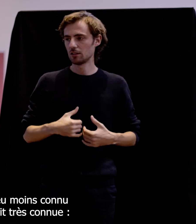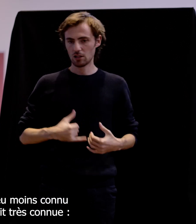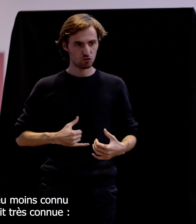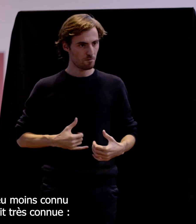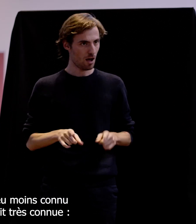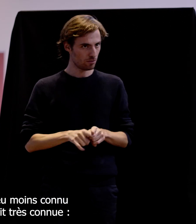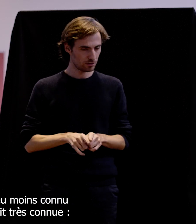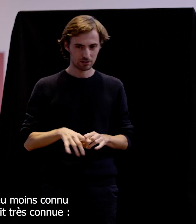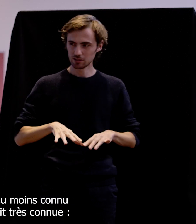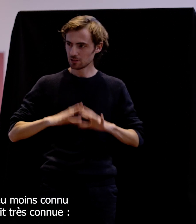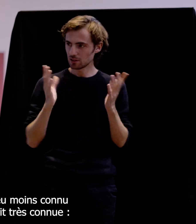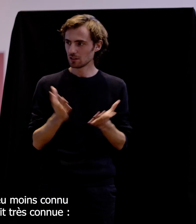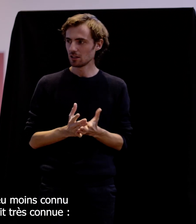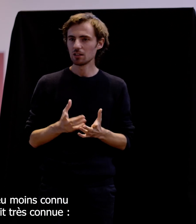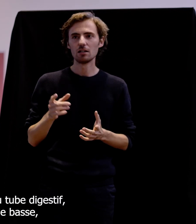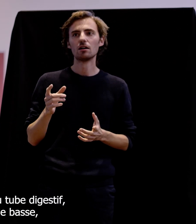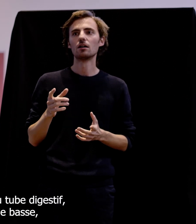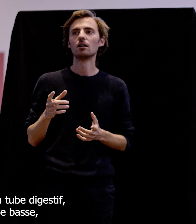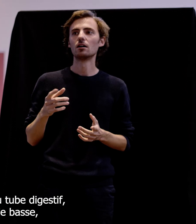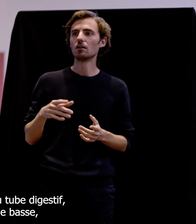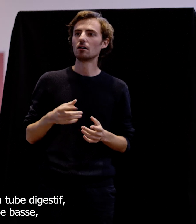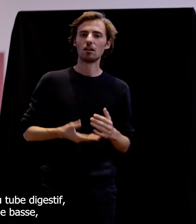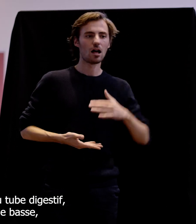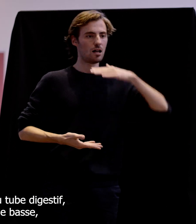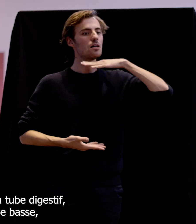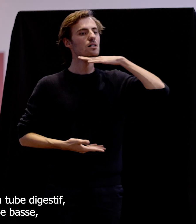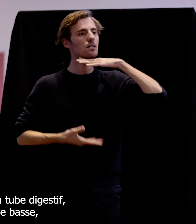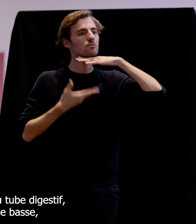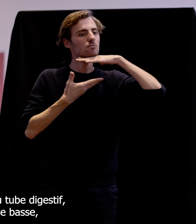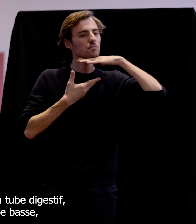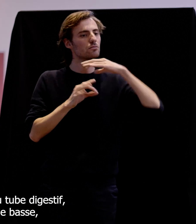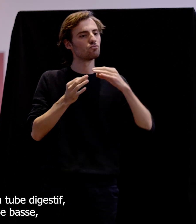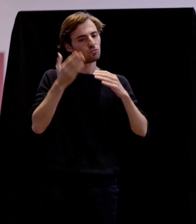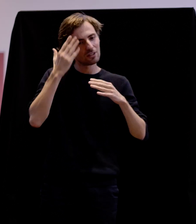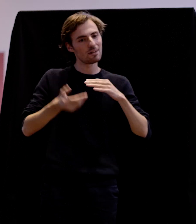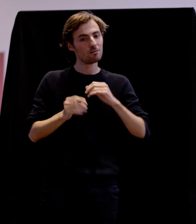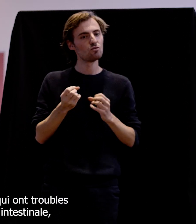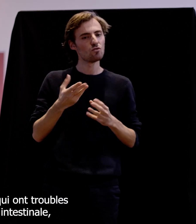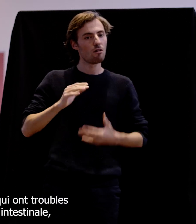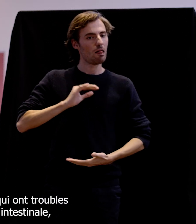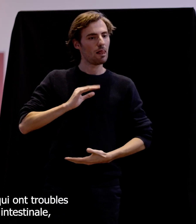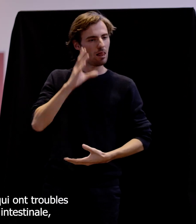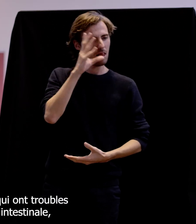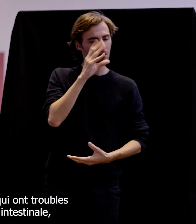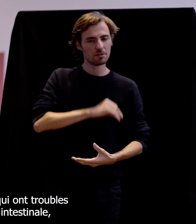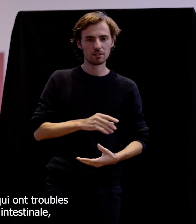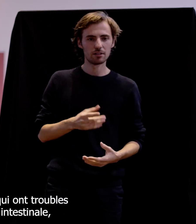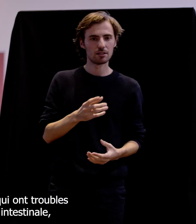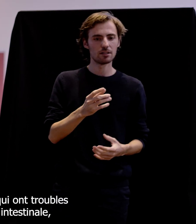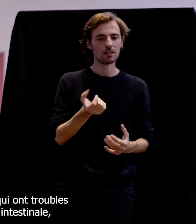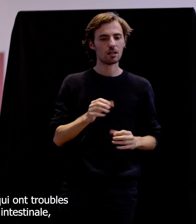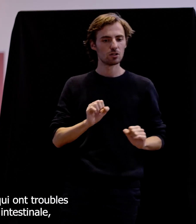ce qui est un petit peu moins connu, parce que ça, c'était très connu, la partie haute du tube digestif, c'est la partie basse, avec des enfants qui ont trouble de